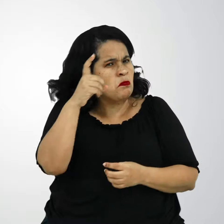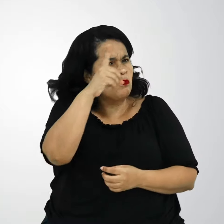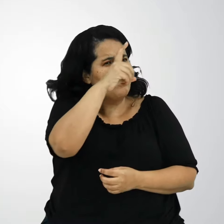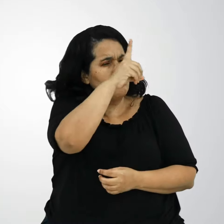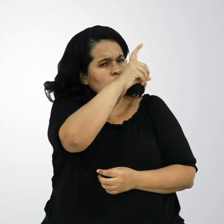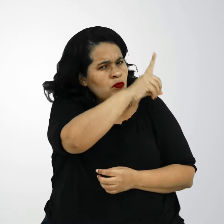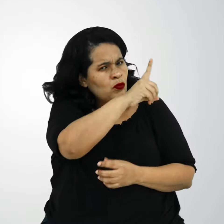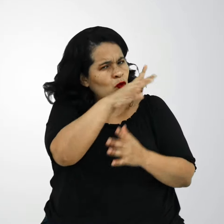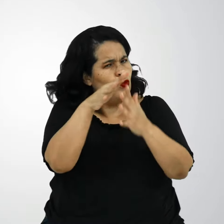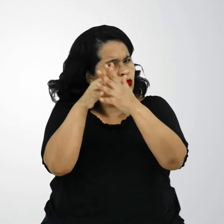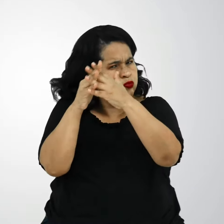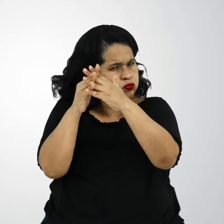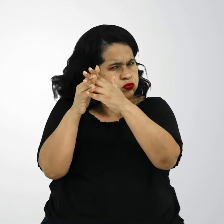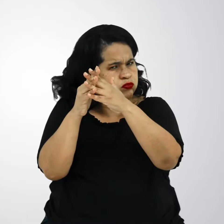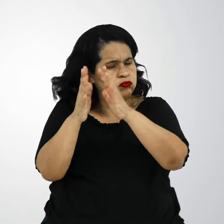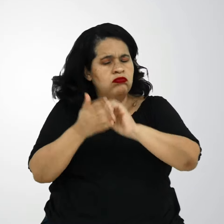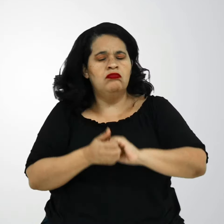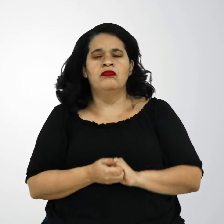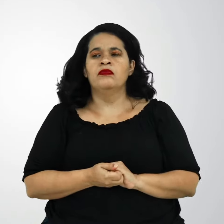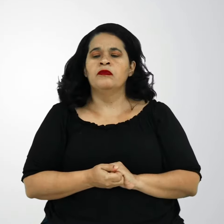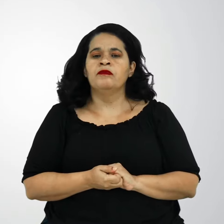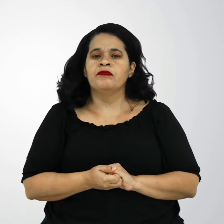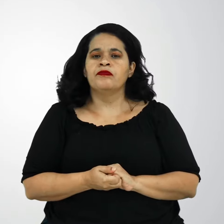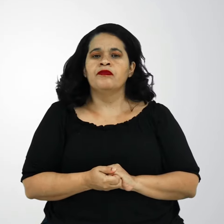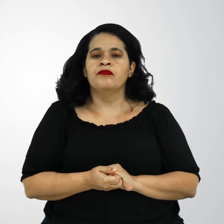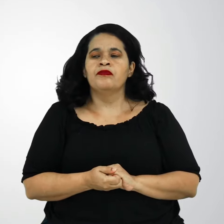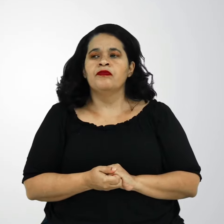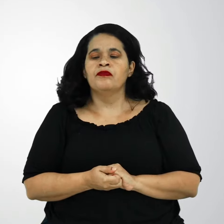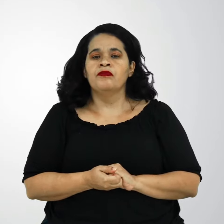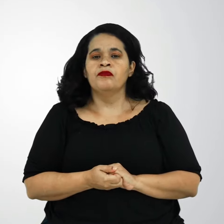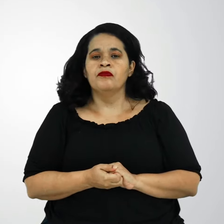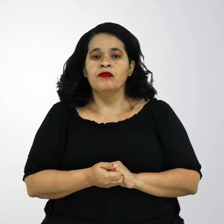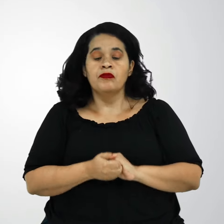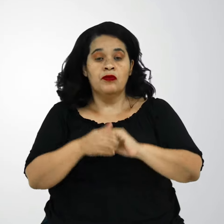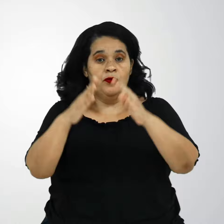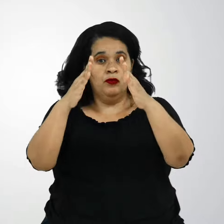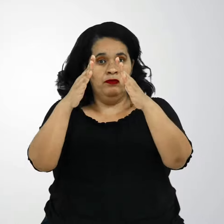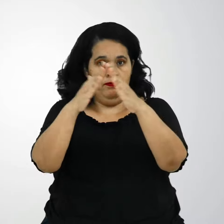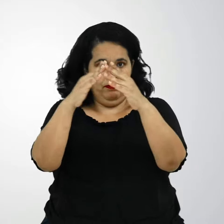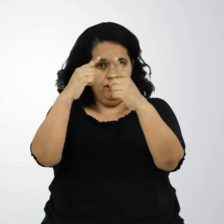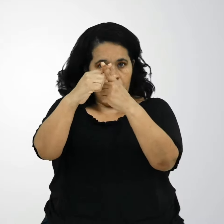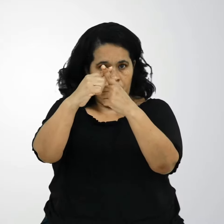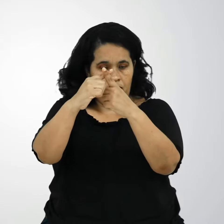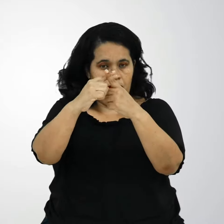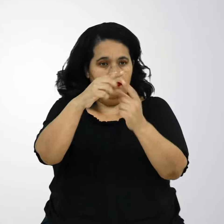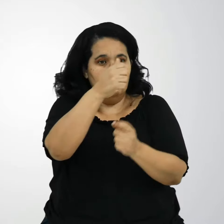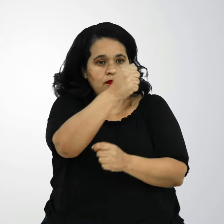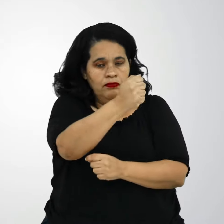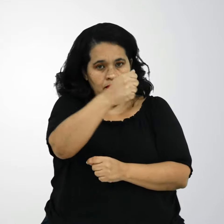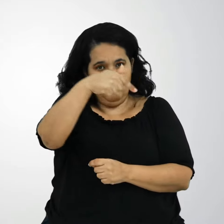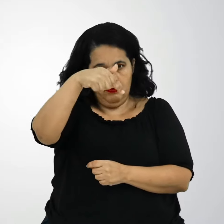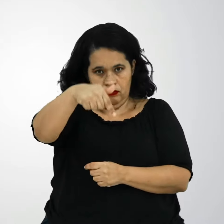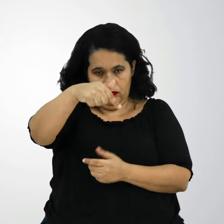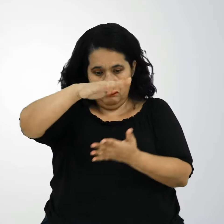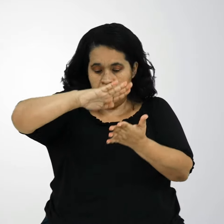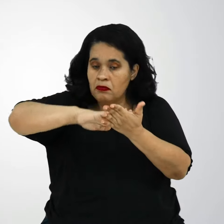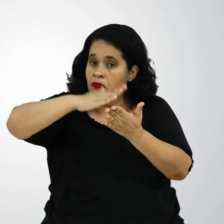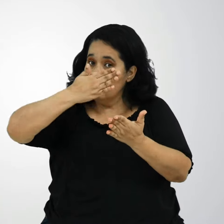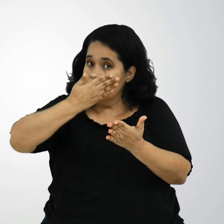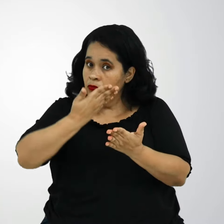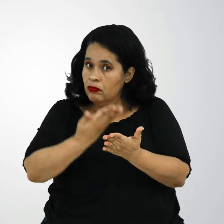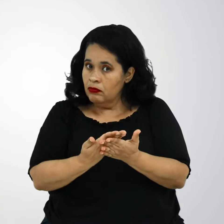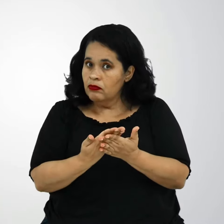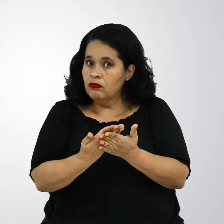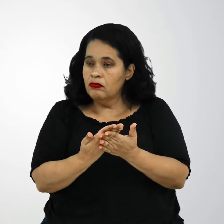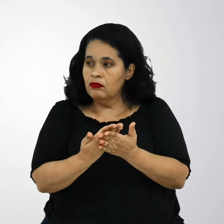algumas complicações. Mas vamos lá. Como que os irmãos adventistas do sétimo dia interpretam e entendem